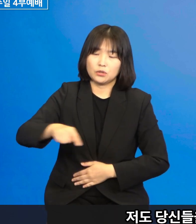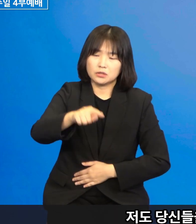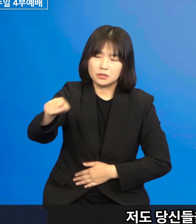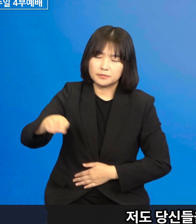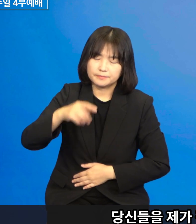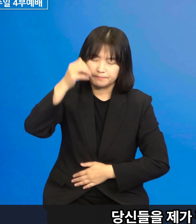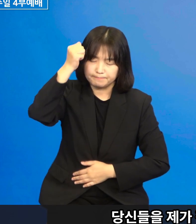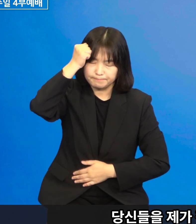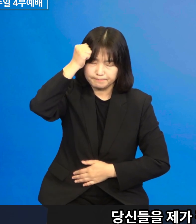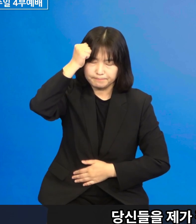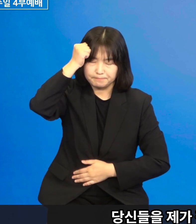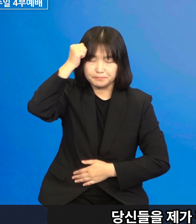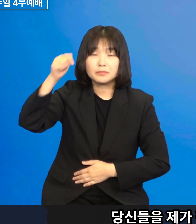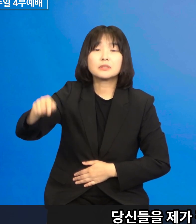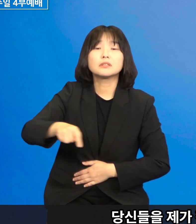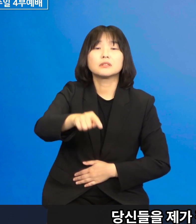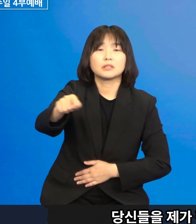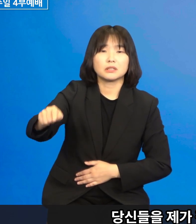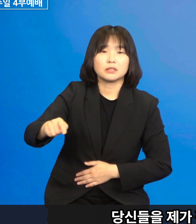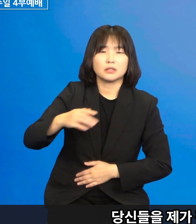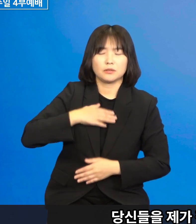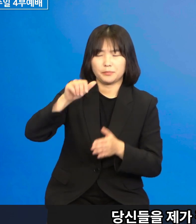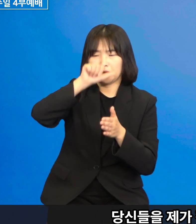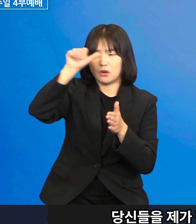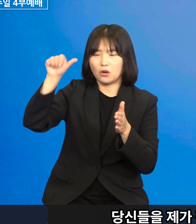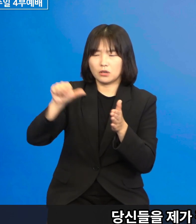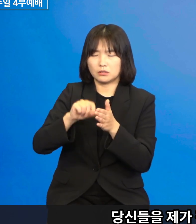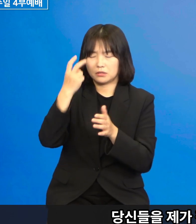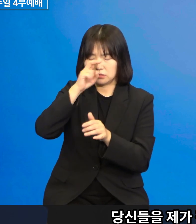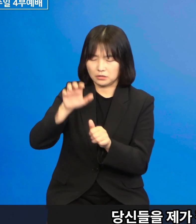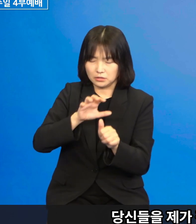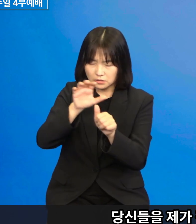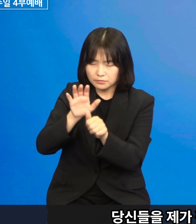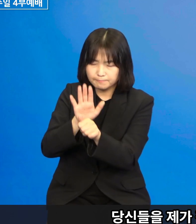않겠습니다. 당신들을 저의 평생 지켜주겠습니다.